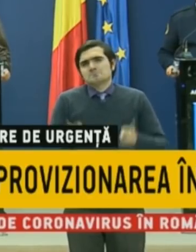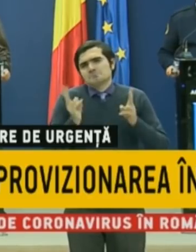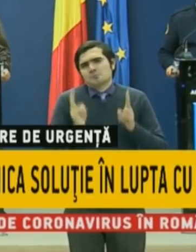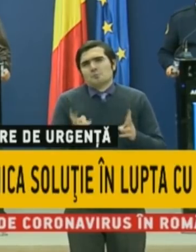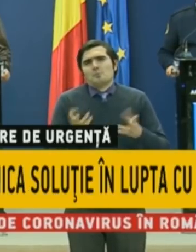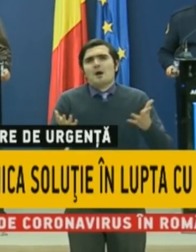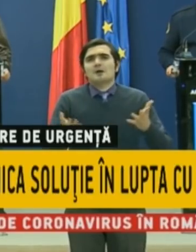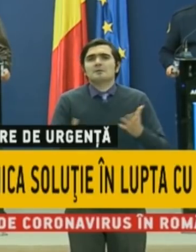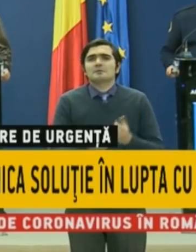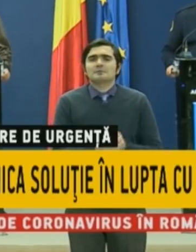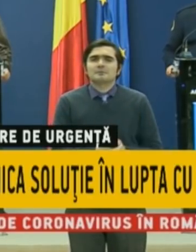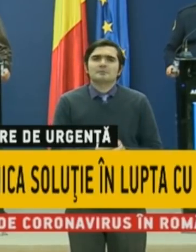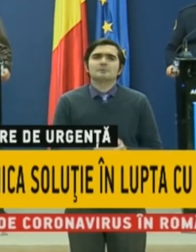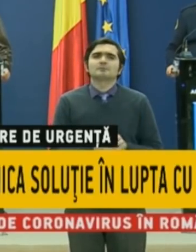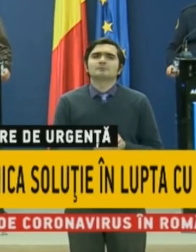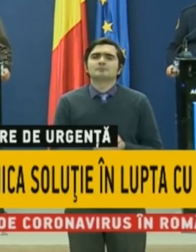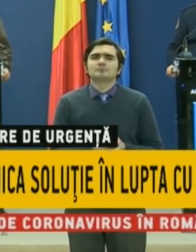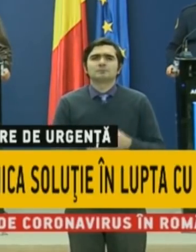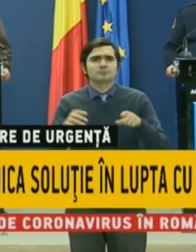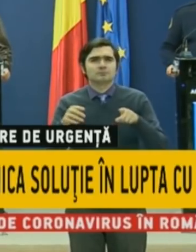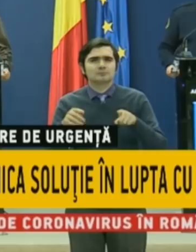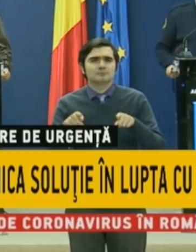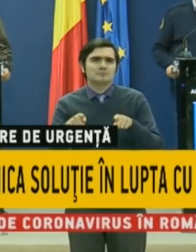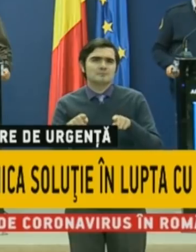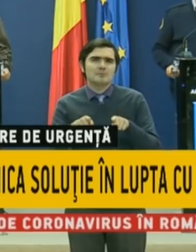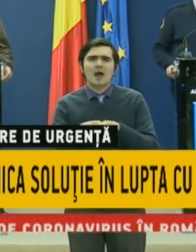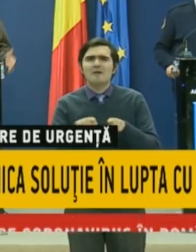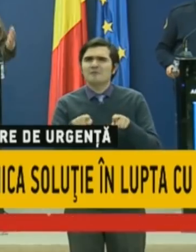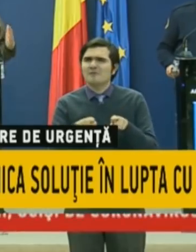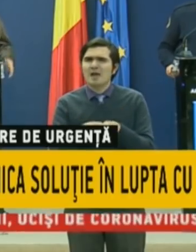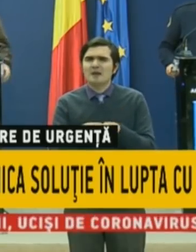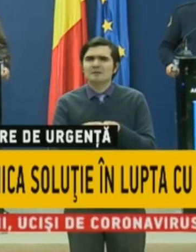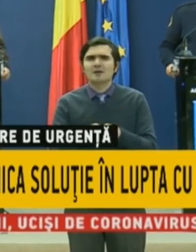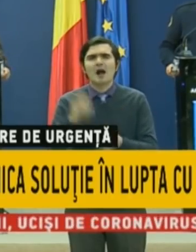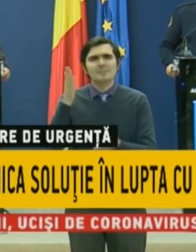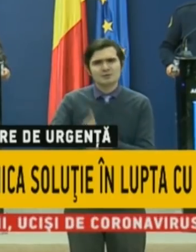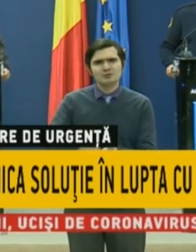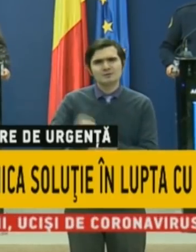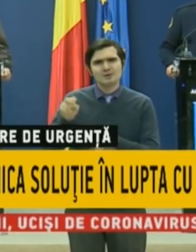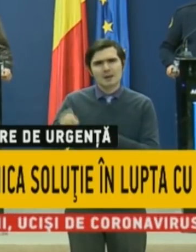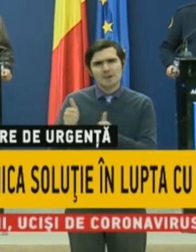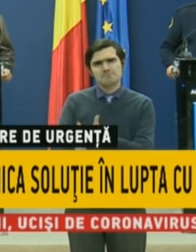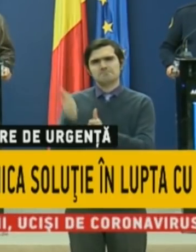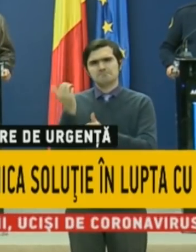Evident că, la fel ca și în deciziile anterioare,